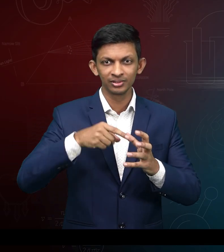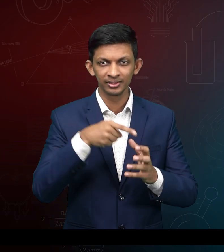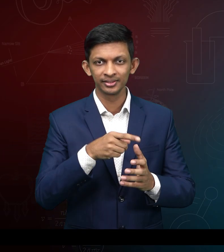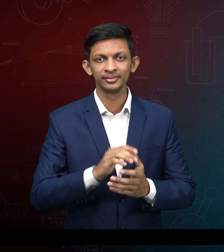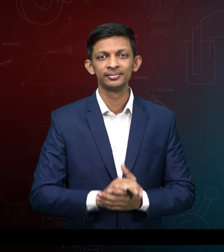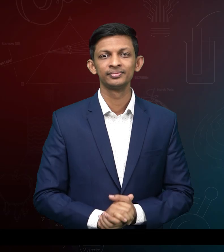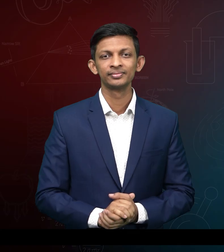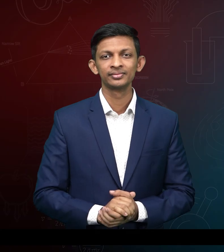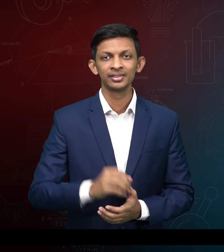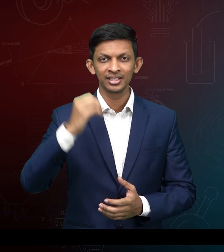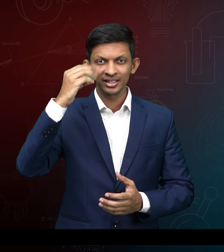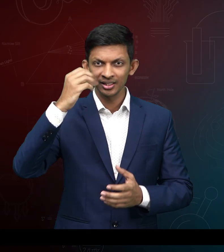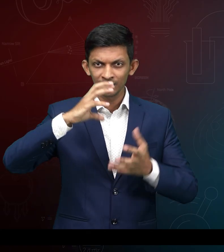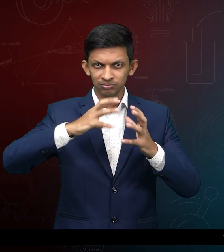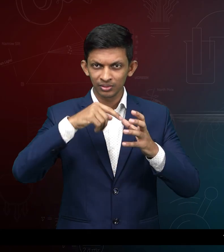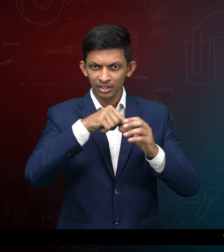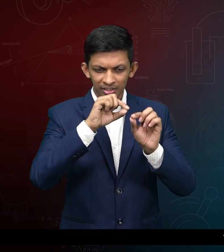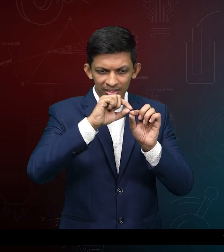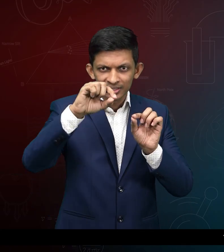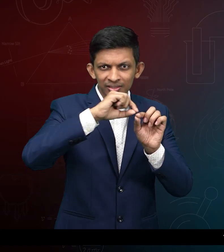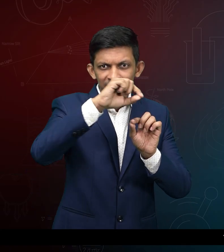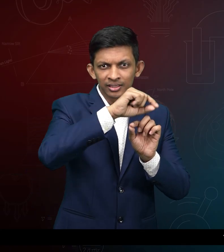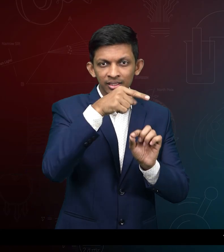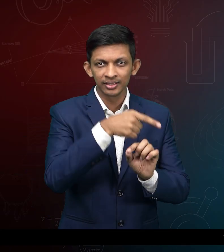इलेक्ट्रिक मोटर, विद्युत चुंबकीय प्रेरण,